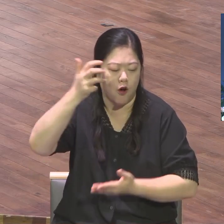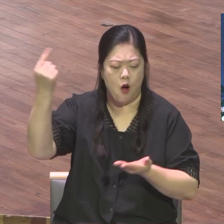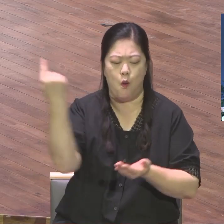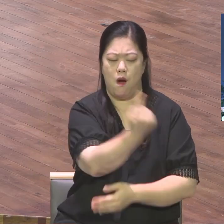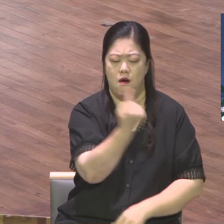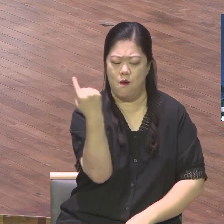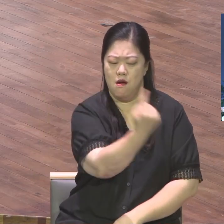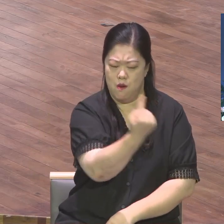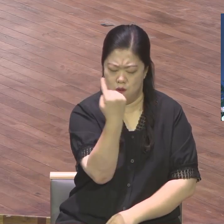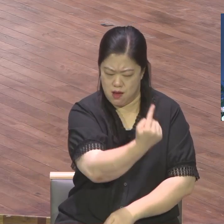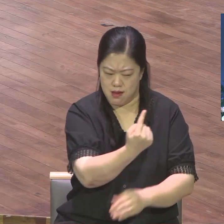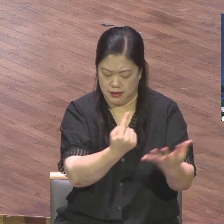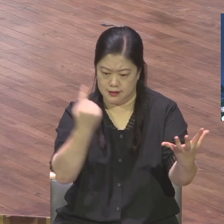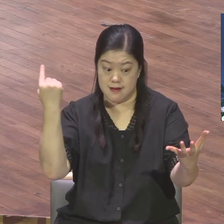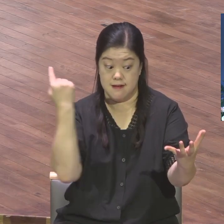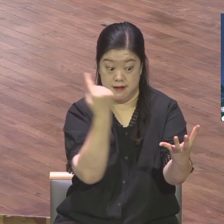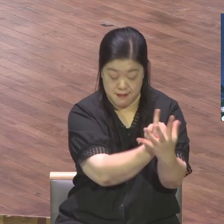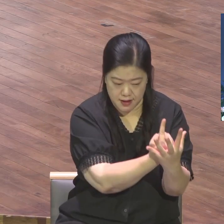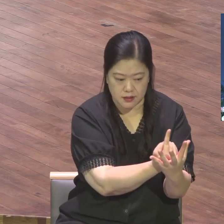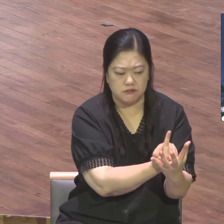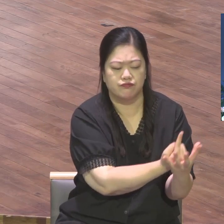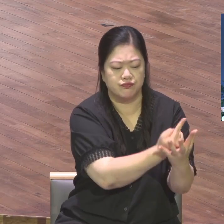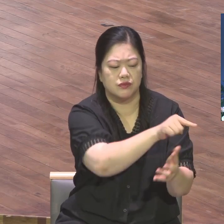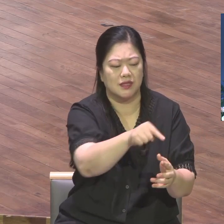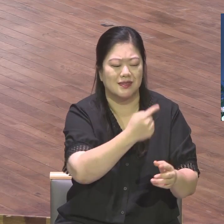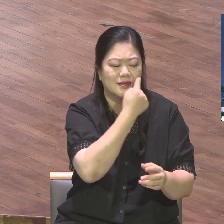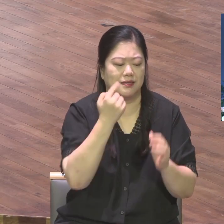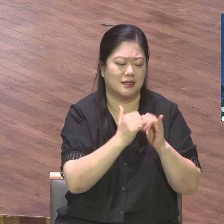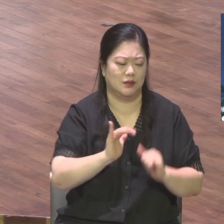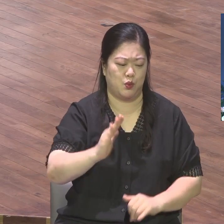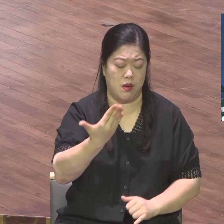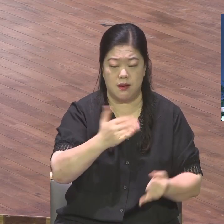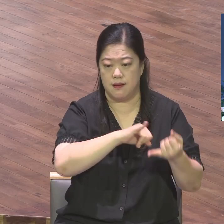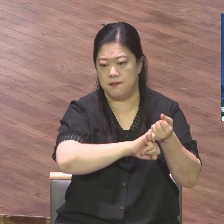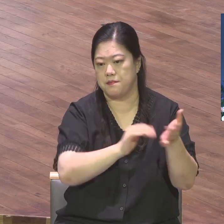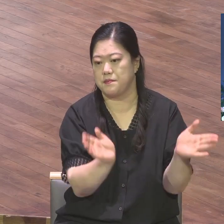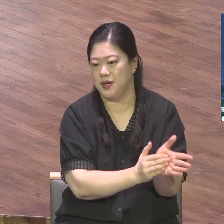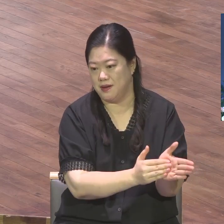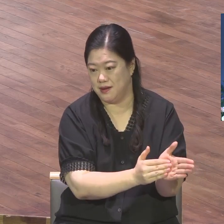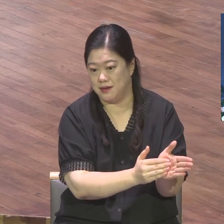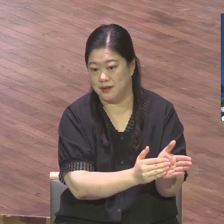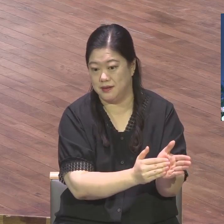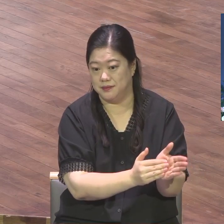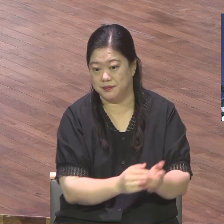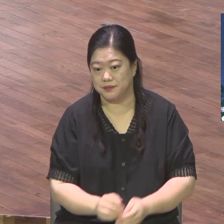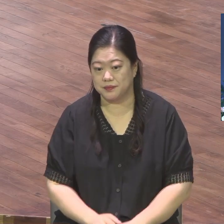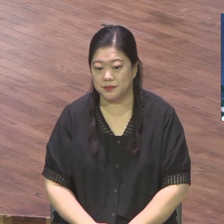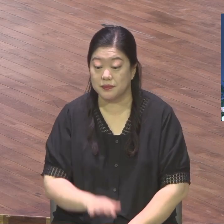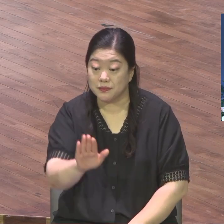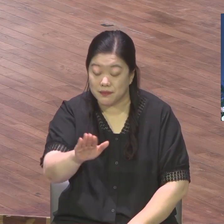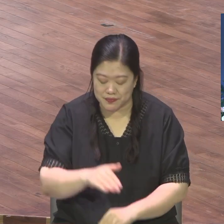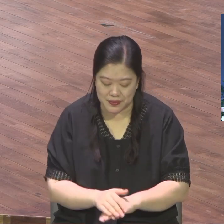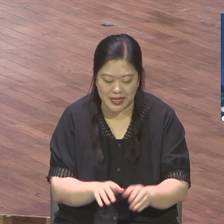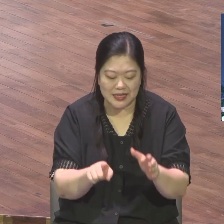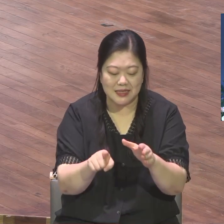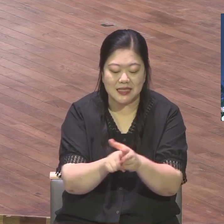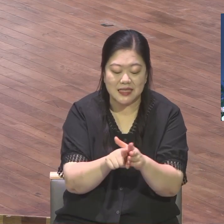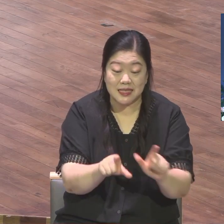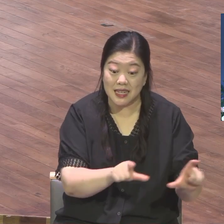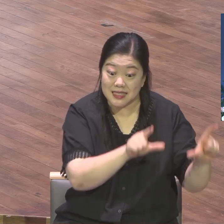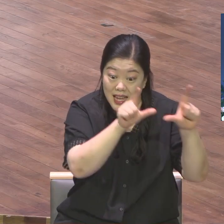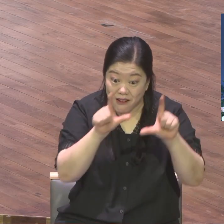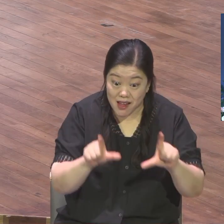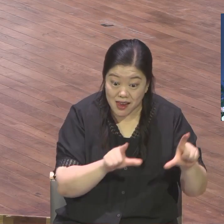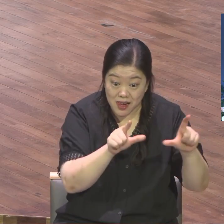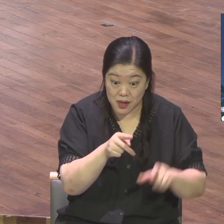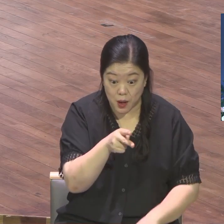성령 체험을 한 것입니다. 신앙생활은요, 교회 다닌다, 막 그것도 귀하지만은, 이